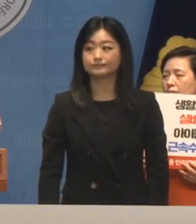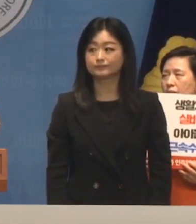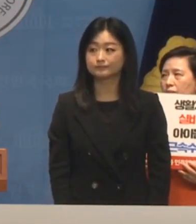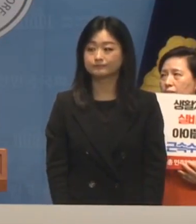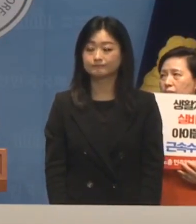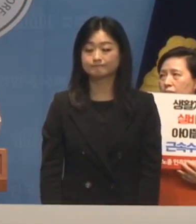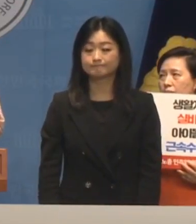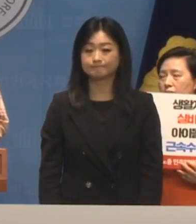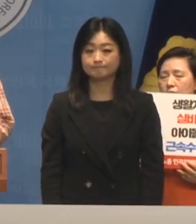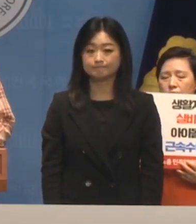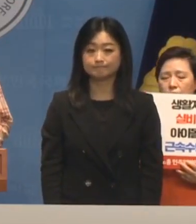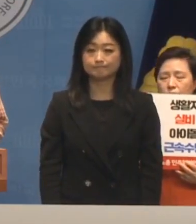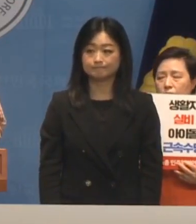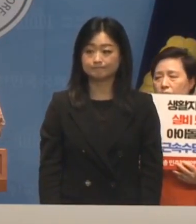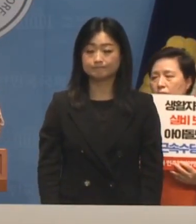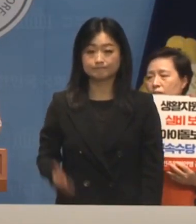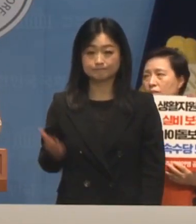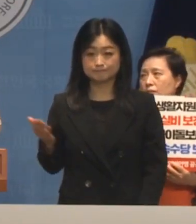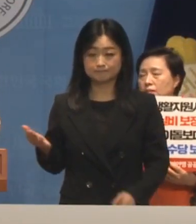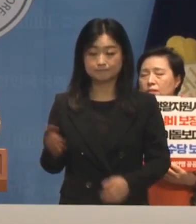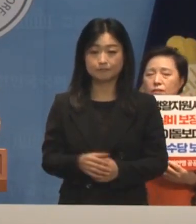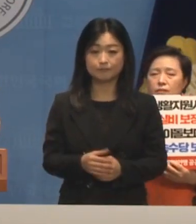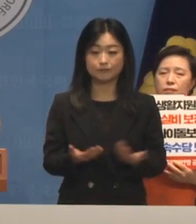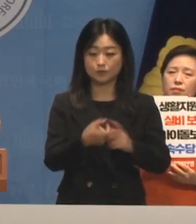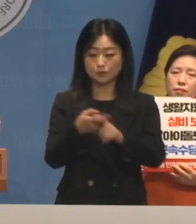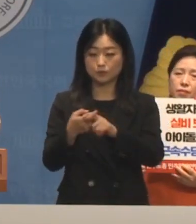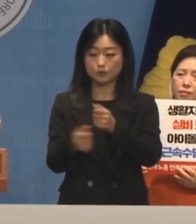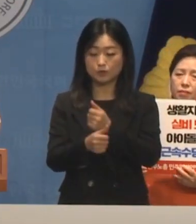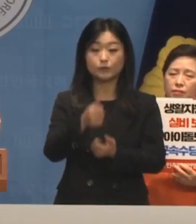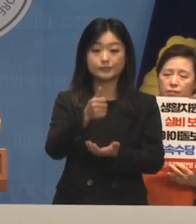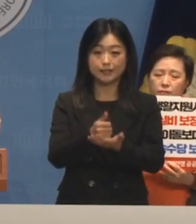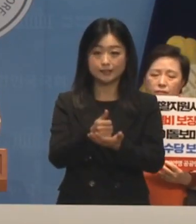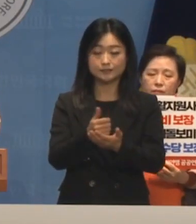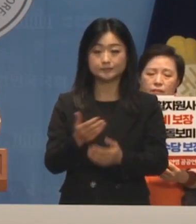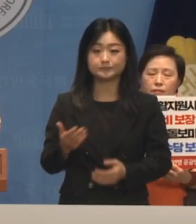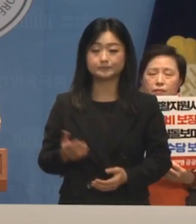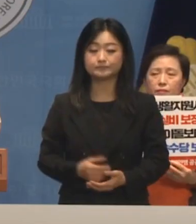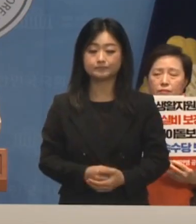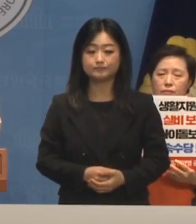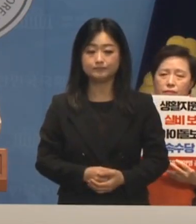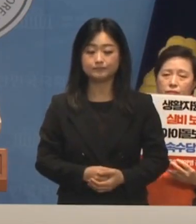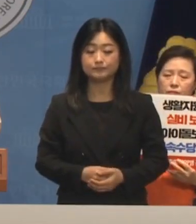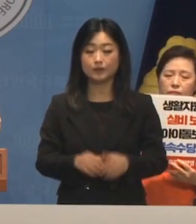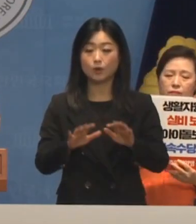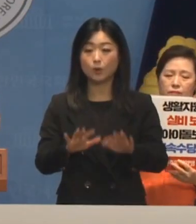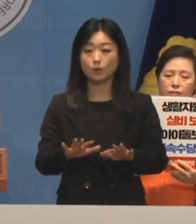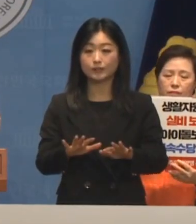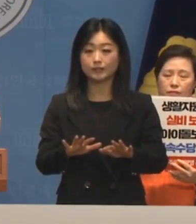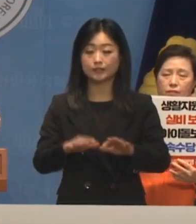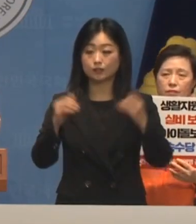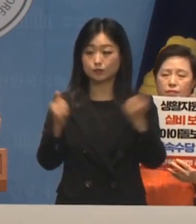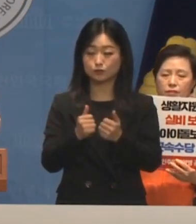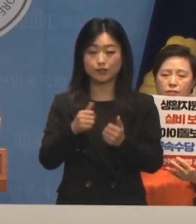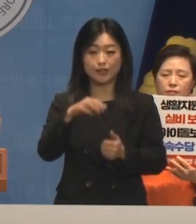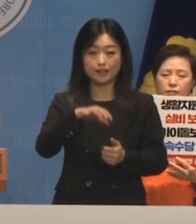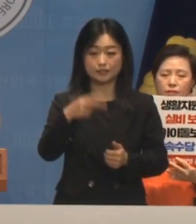네, 저는 공공연대 노동조합 위원장 이영훈입니다. 네, 오늘